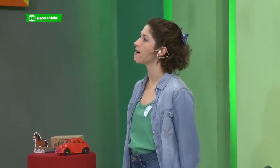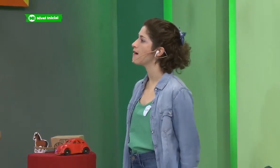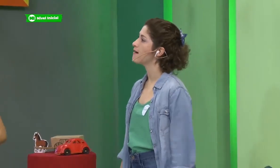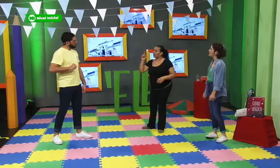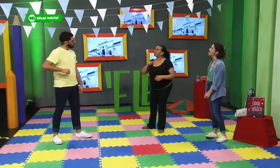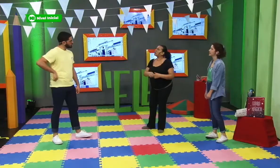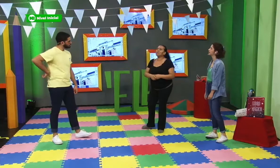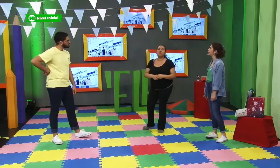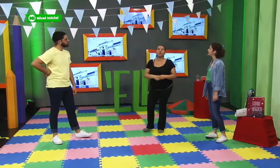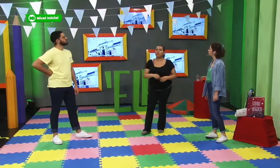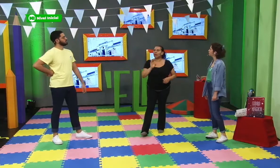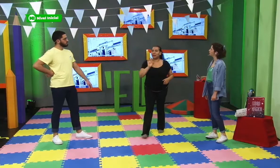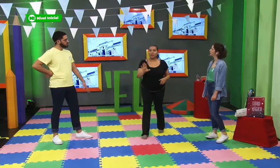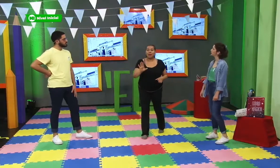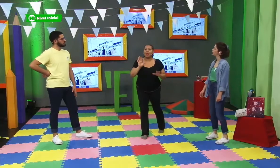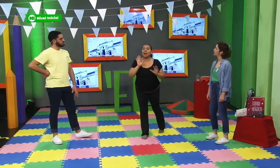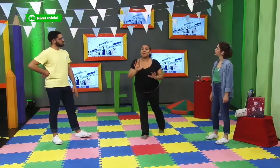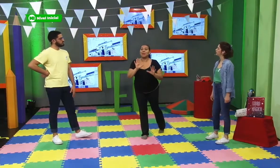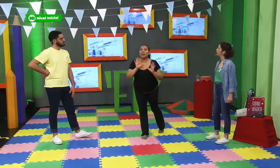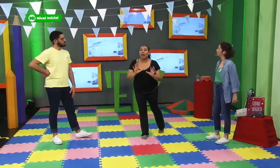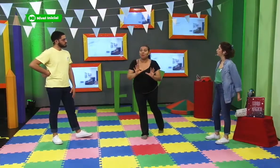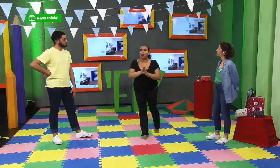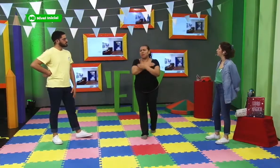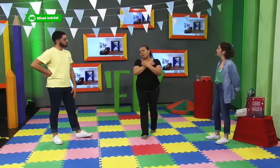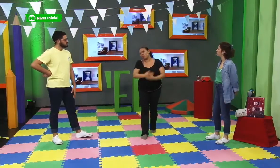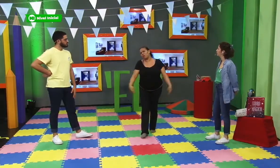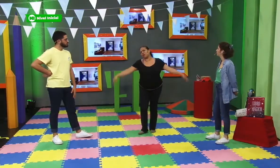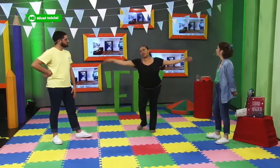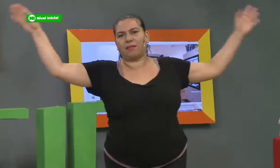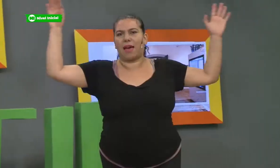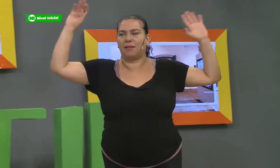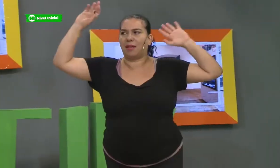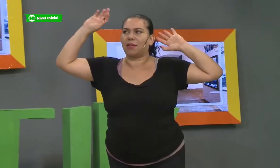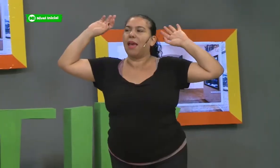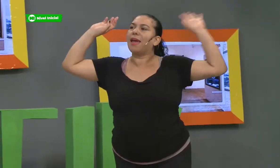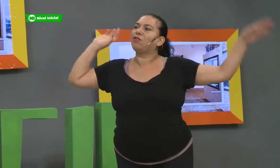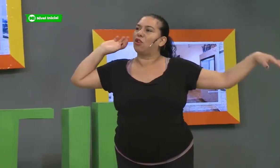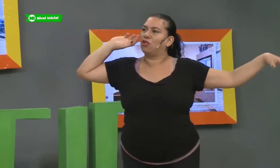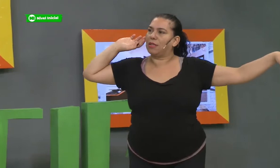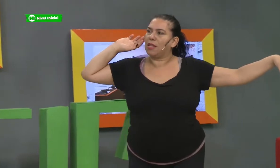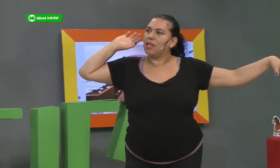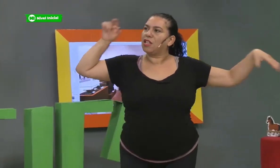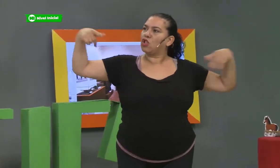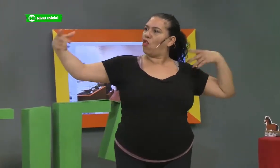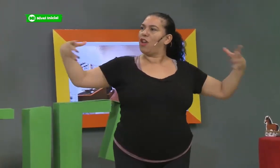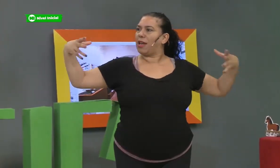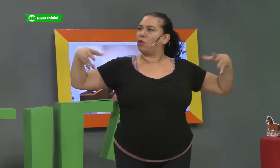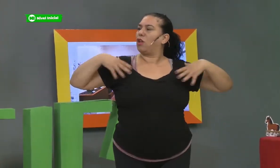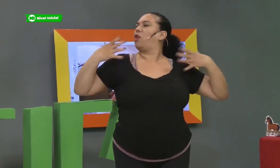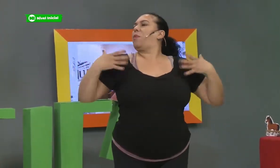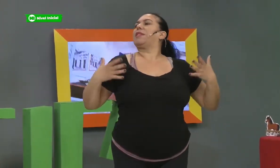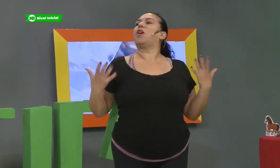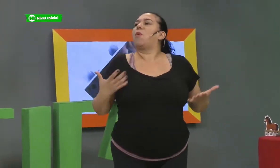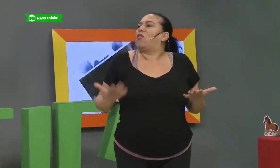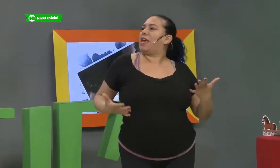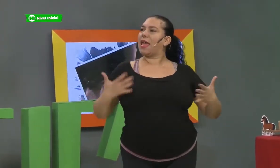había mucha gente. Claro. Mucha gente. Caminaba muchas distancias. Entonces, si yo voy en auto,